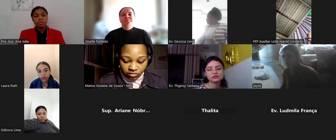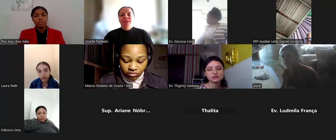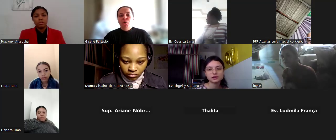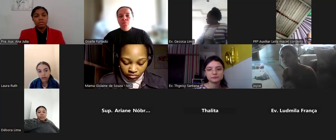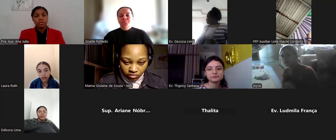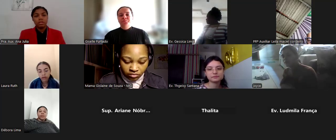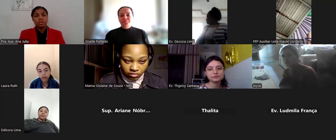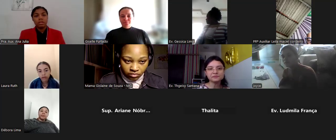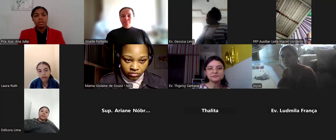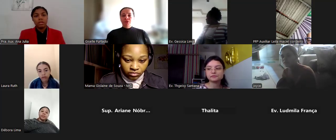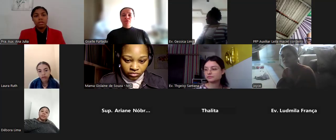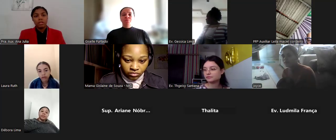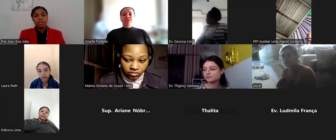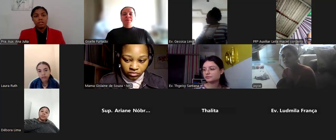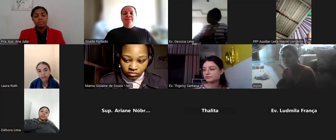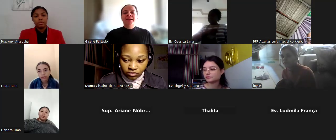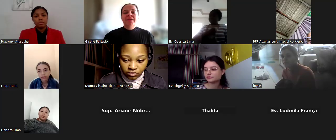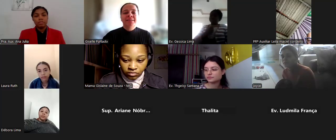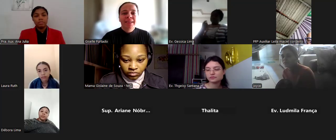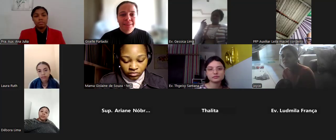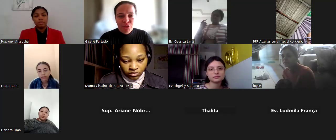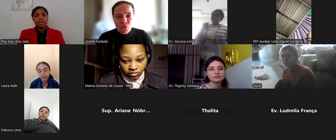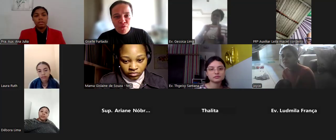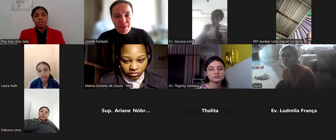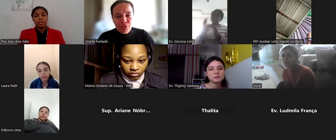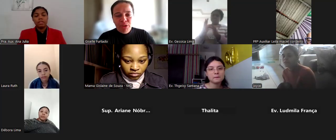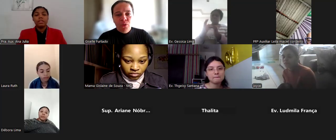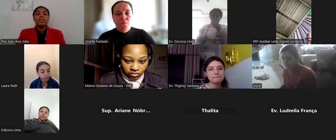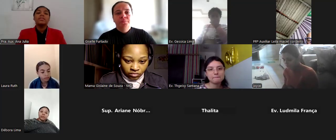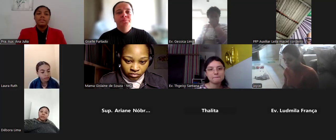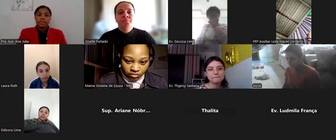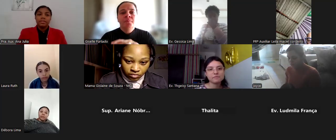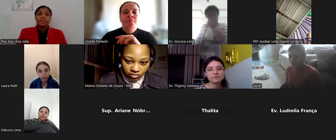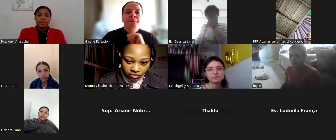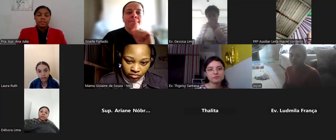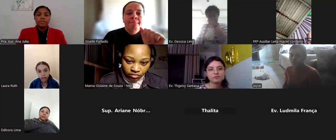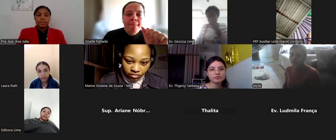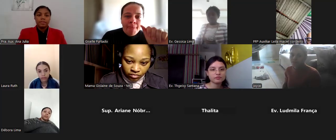tá bom? Então, vamos aprender as letras do alfabeto manual.